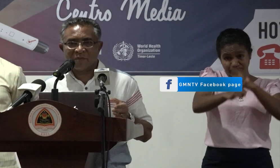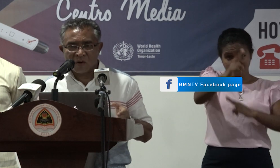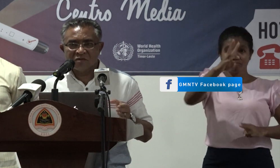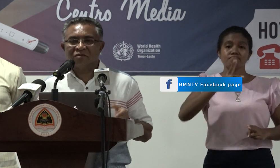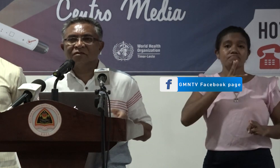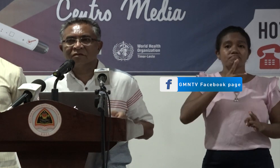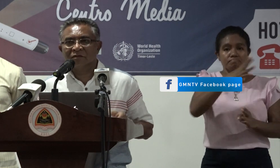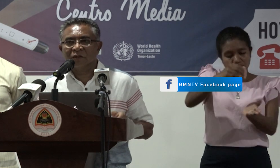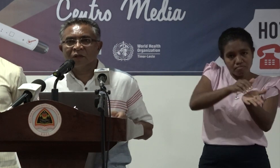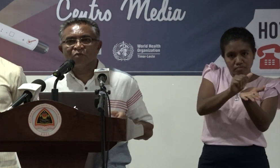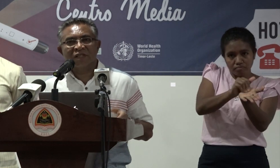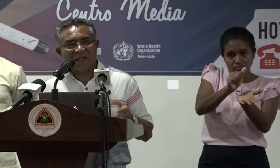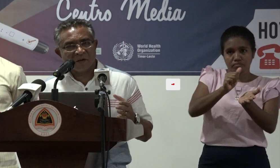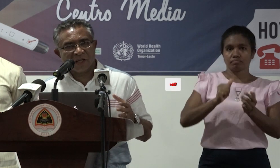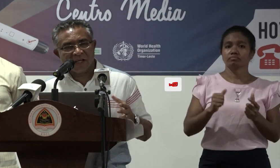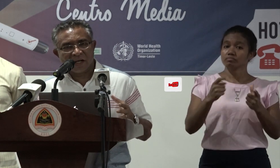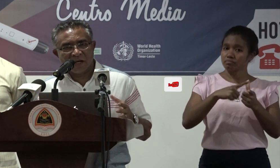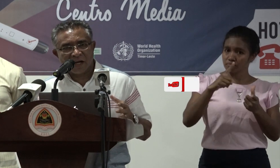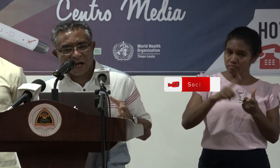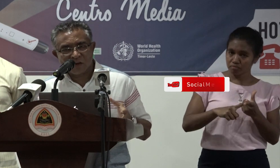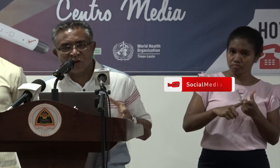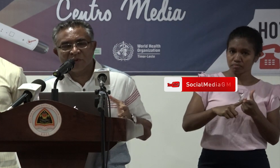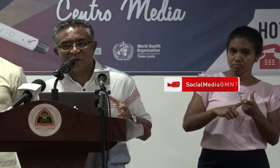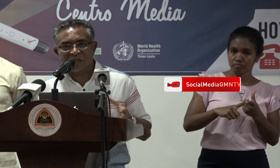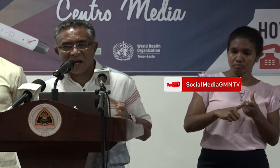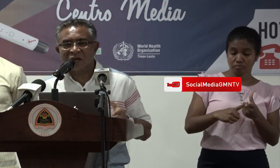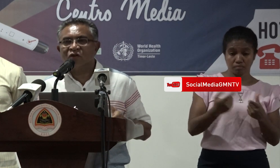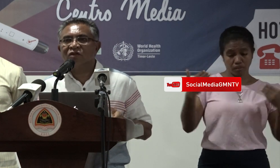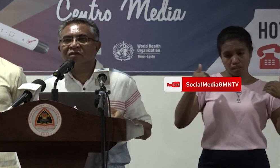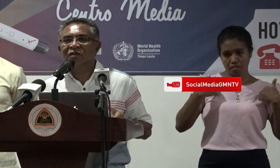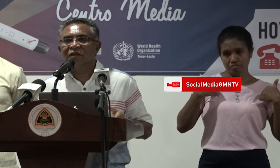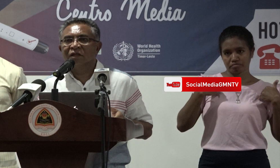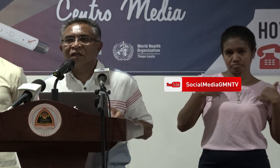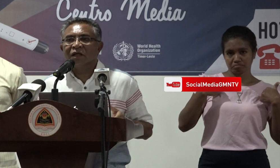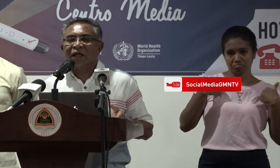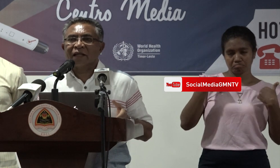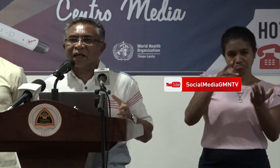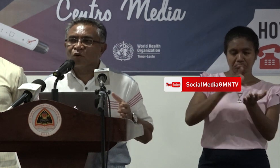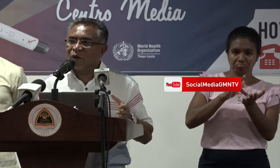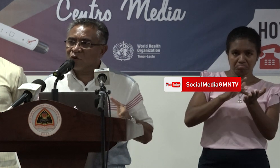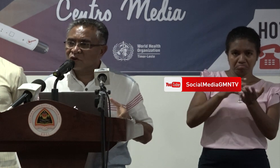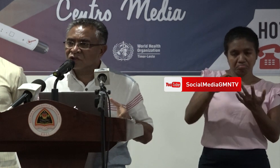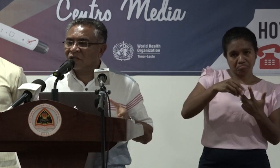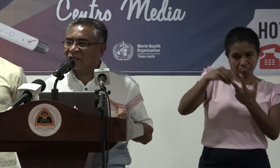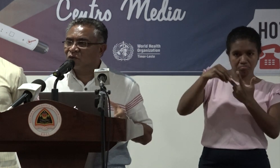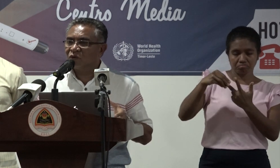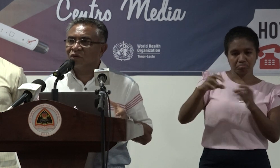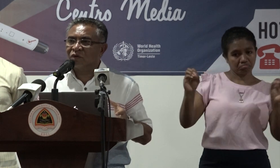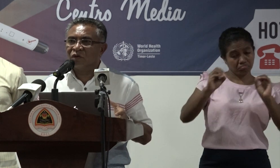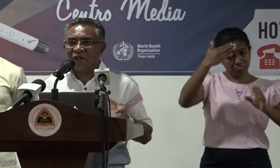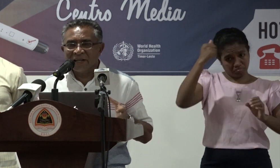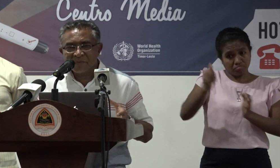ho sabão, basira nebe iha álcool, bele usa álcool, ketahluha mos,